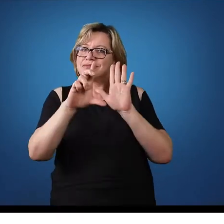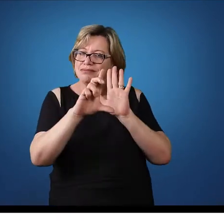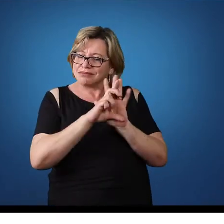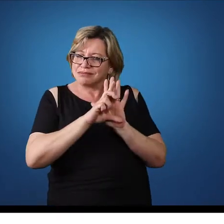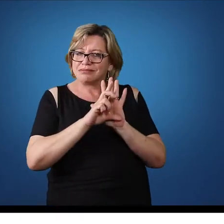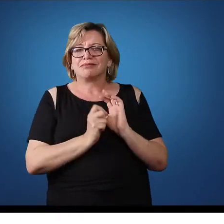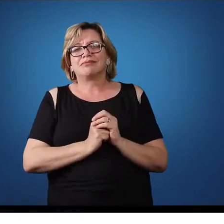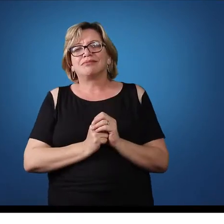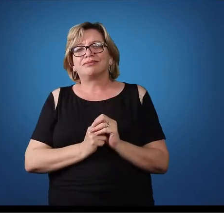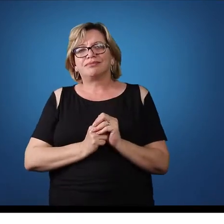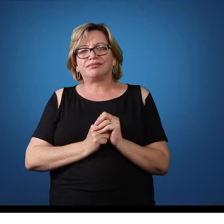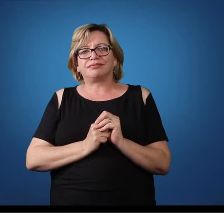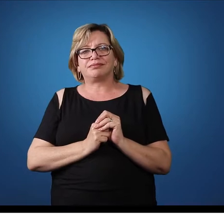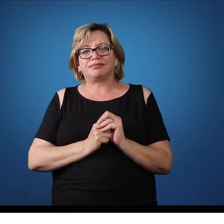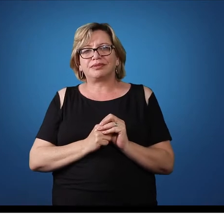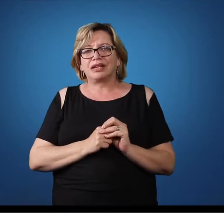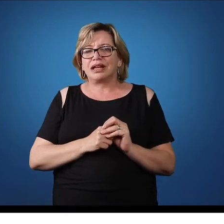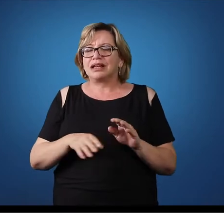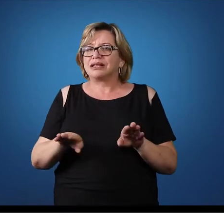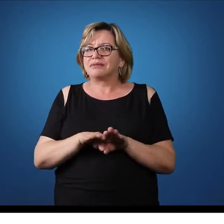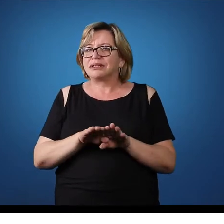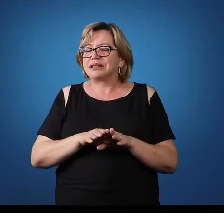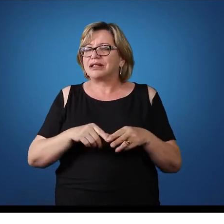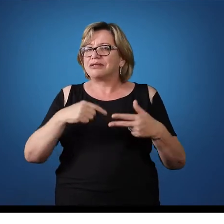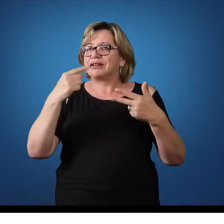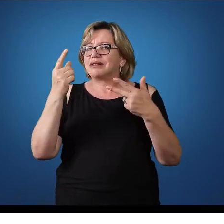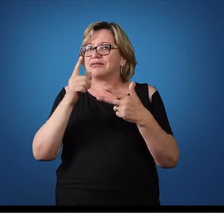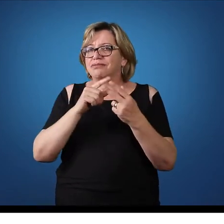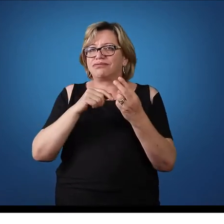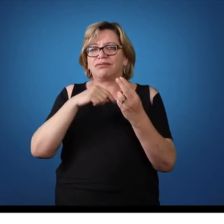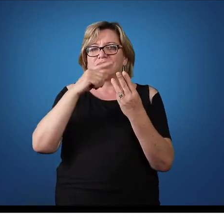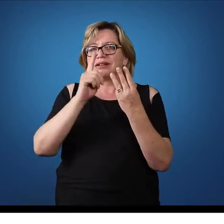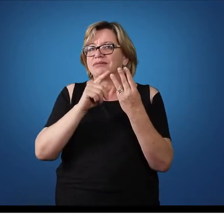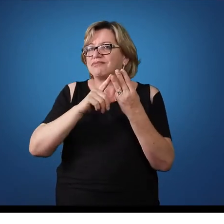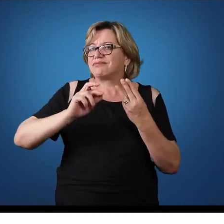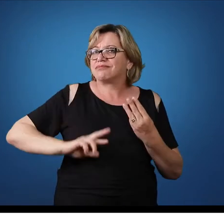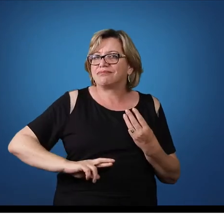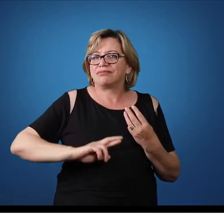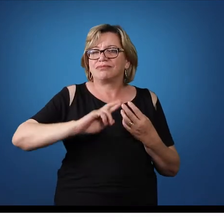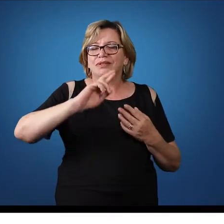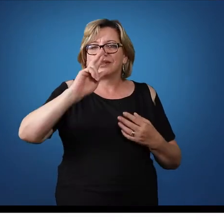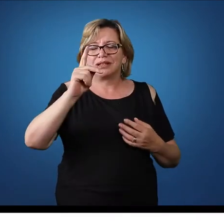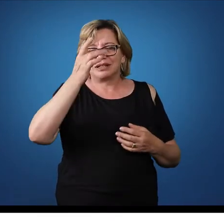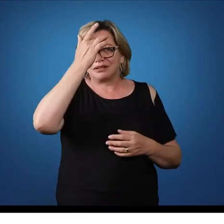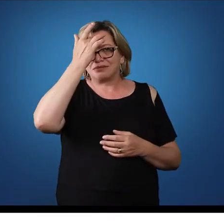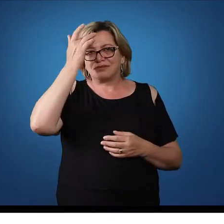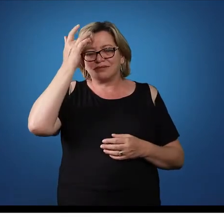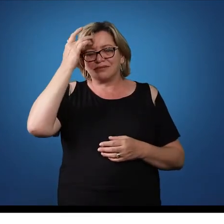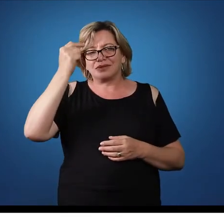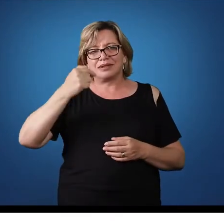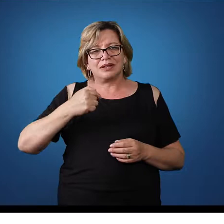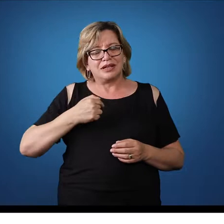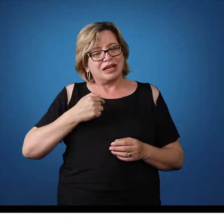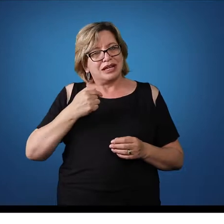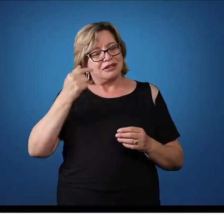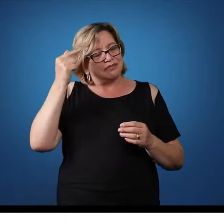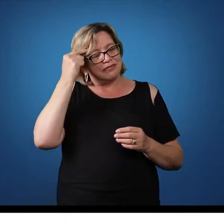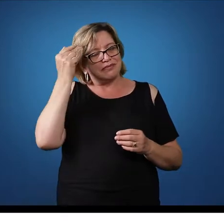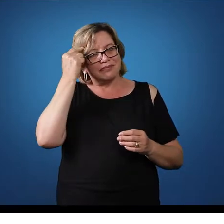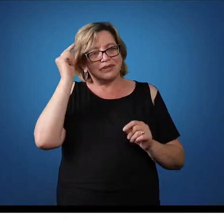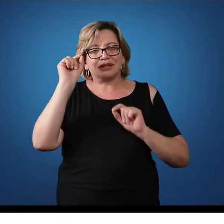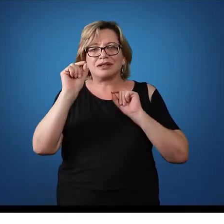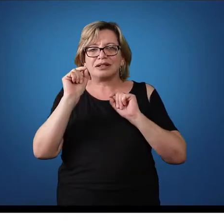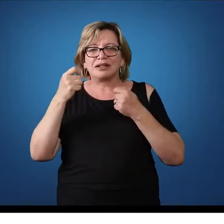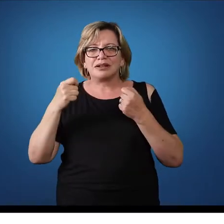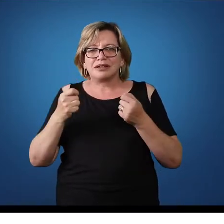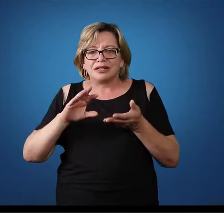leis. Há uma terceira coisa diferente a qual as pessoas se referem muitas vezes e que tem